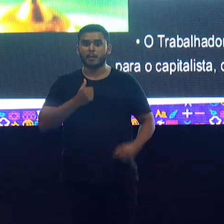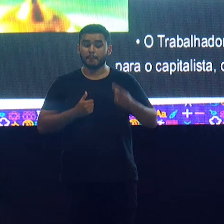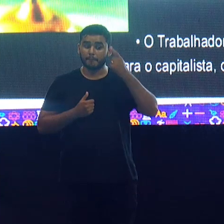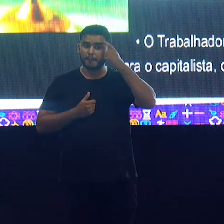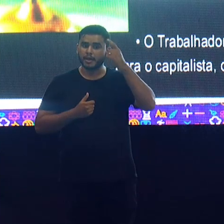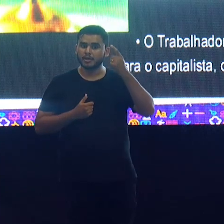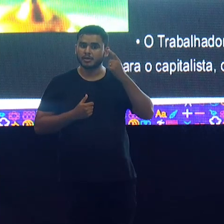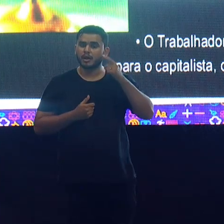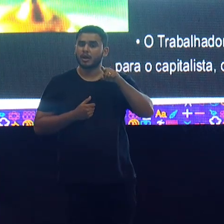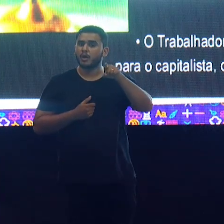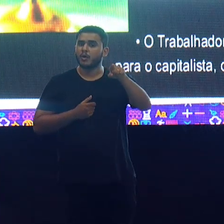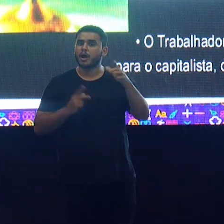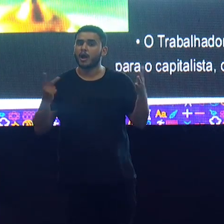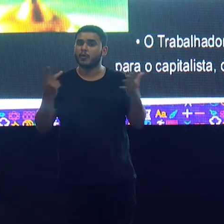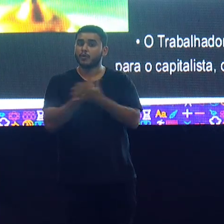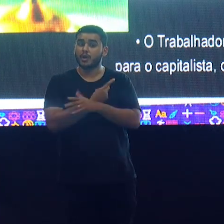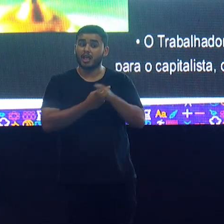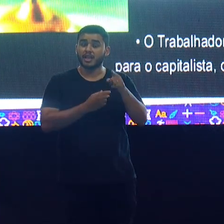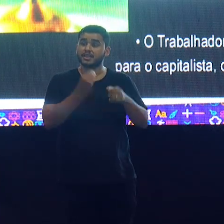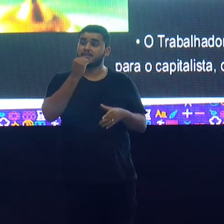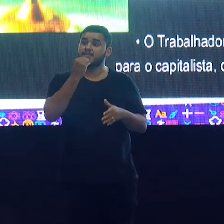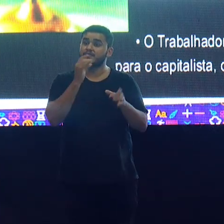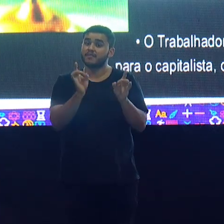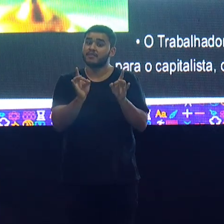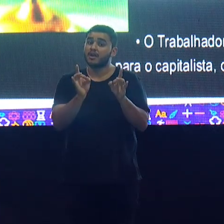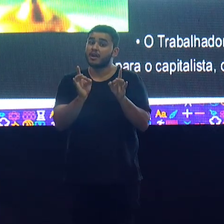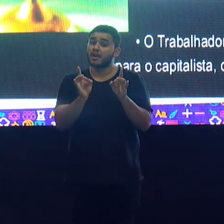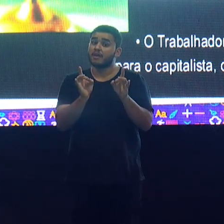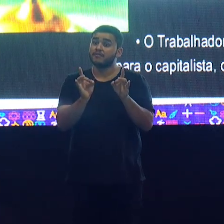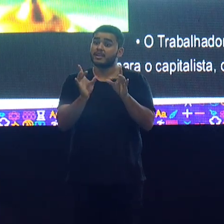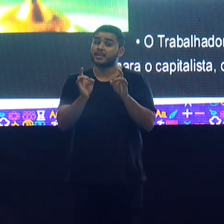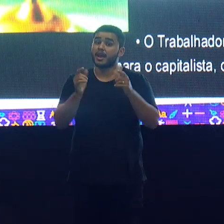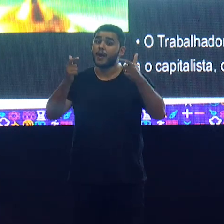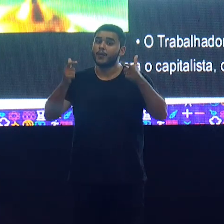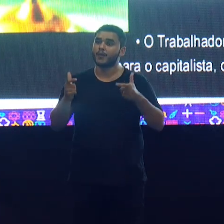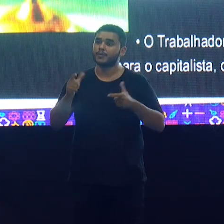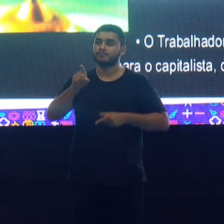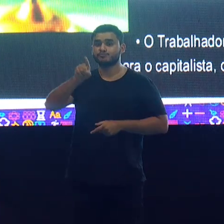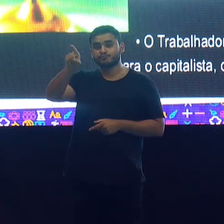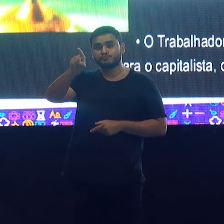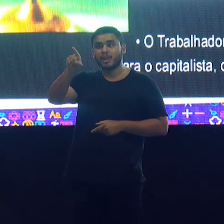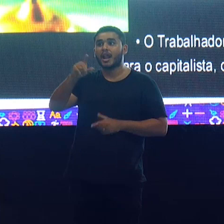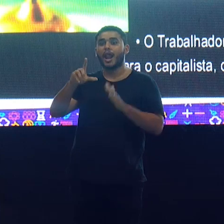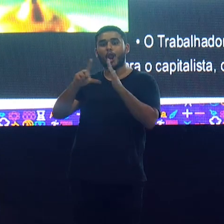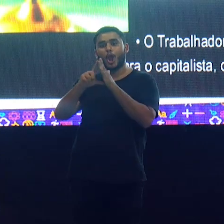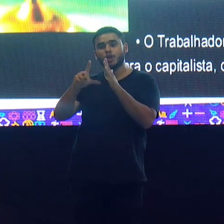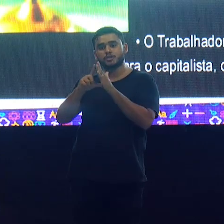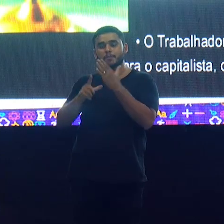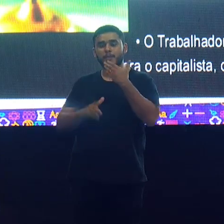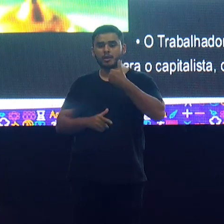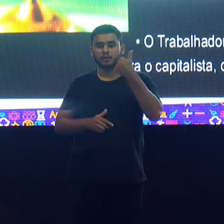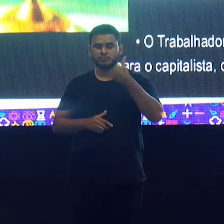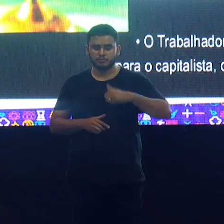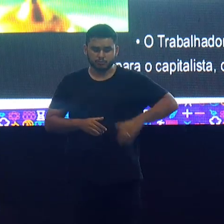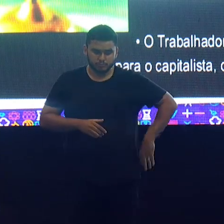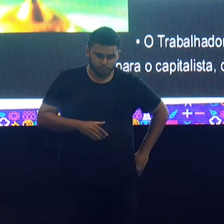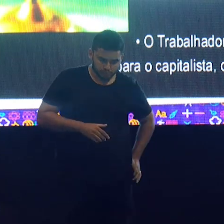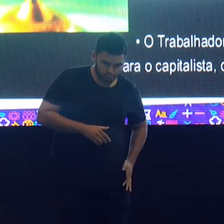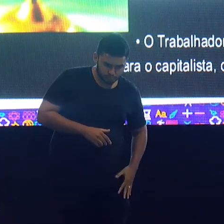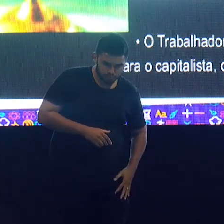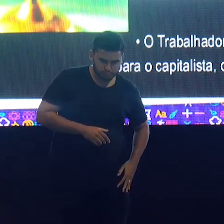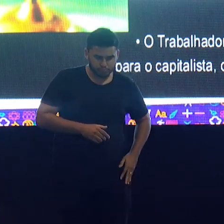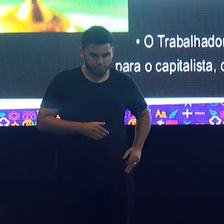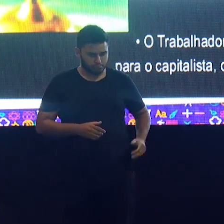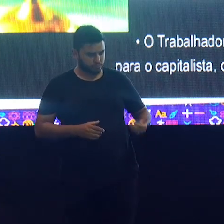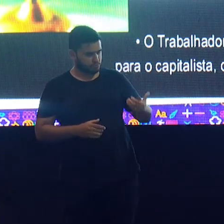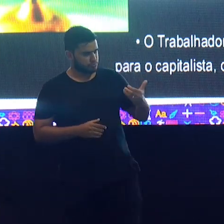nós devíamos ir lá no Outlet, porque lá é mais barato. Aí tu vai para casa, aí tu pega o teu celular e